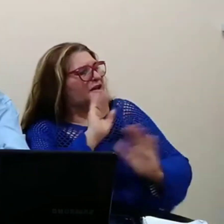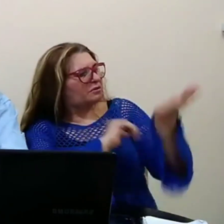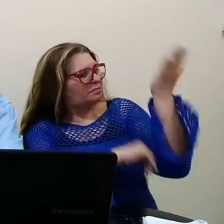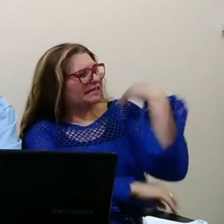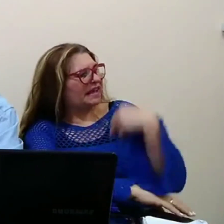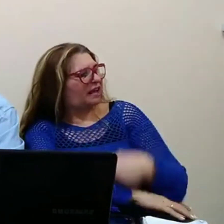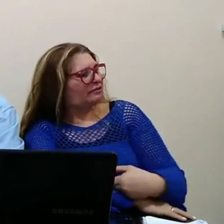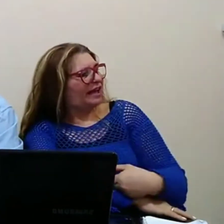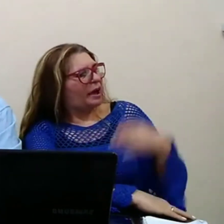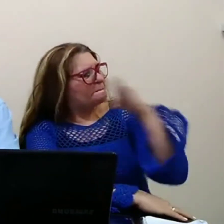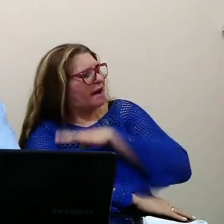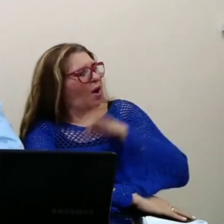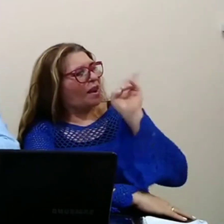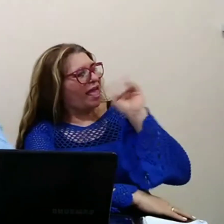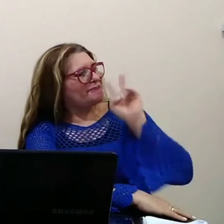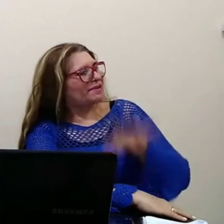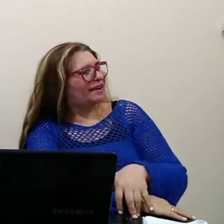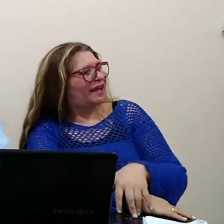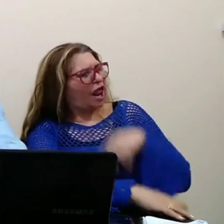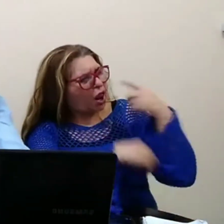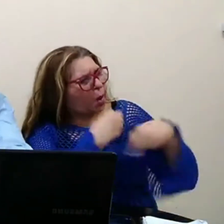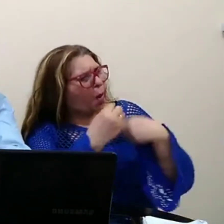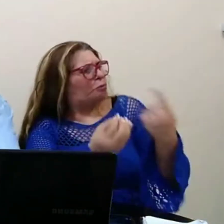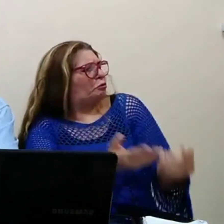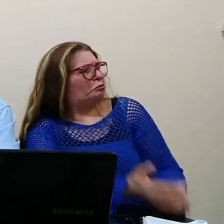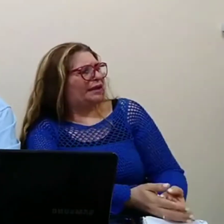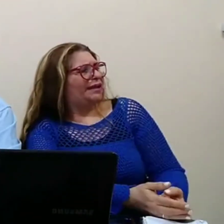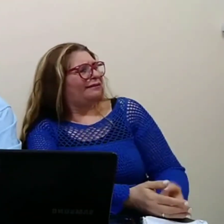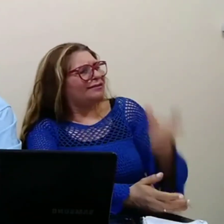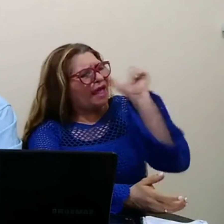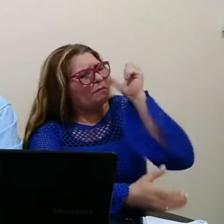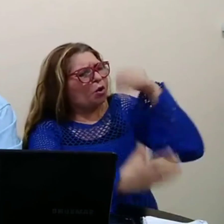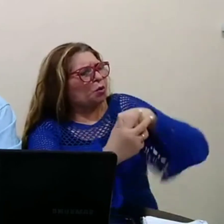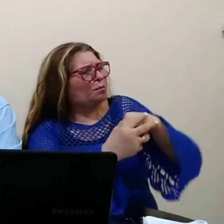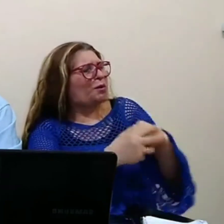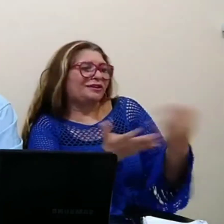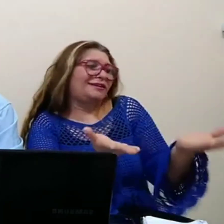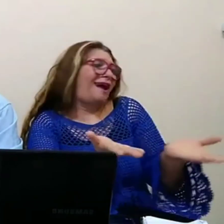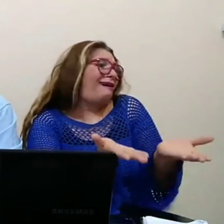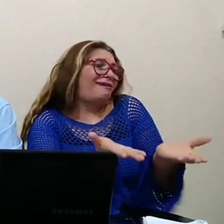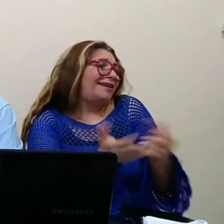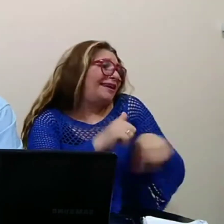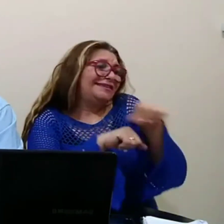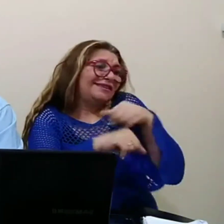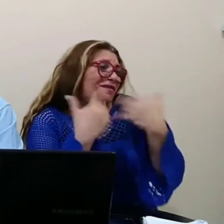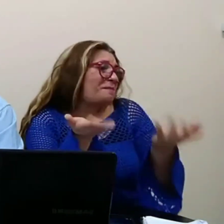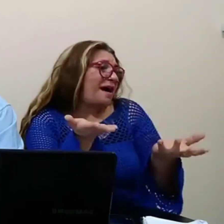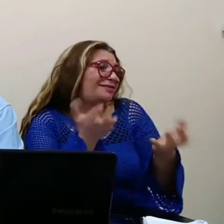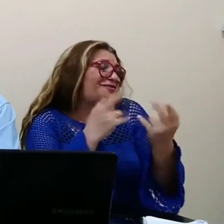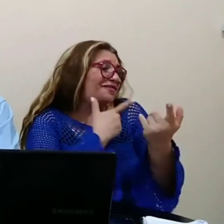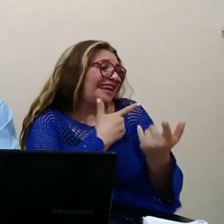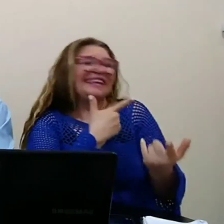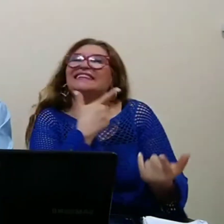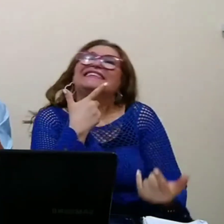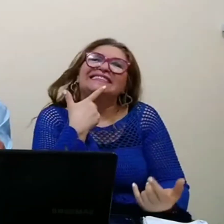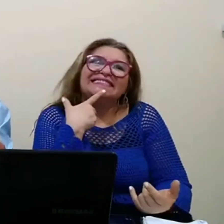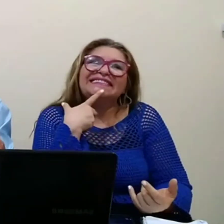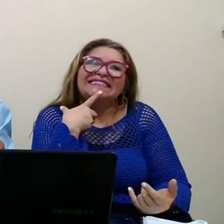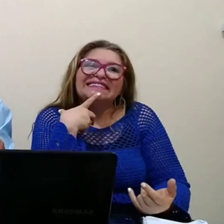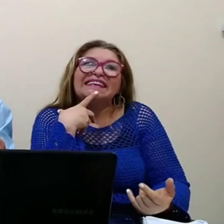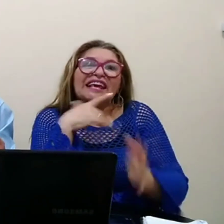não vai oferecer mais. Era um homem que vivia longe, agora vai viver perto. Era um homem mau, agora não é mais. Então a sua vida